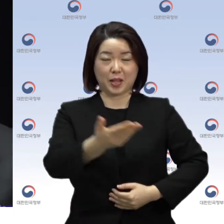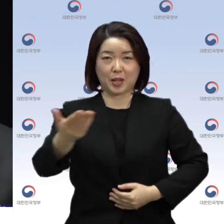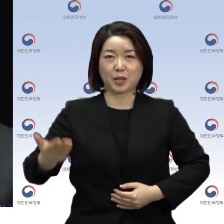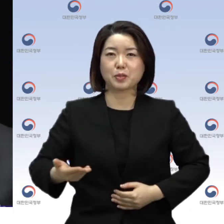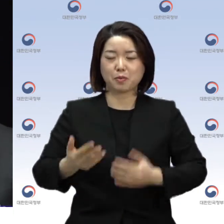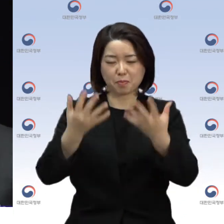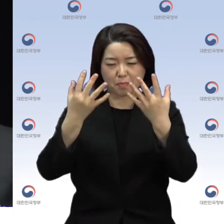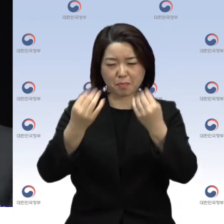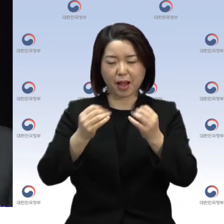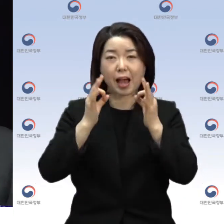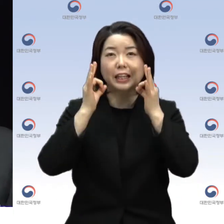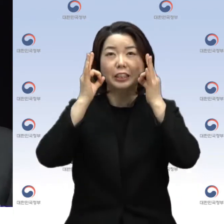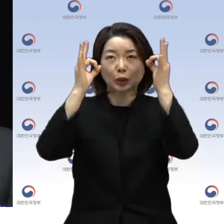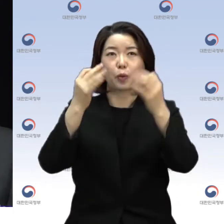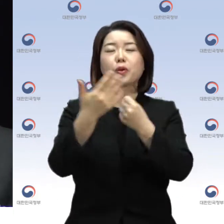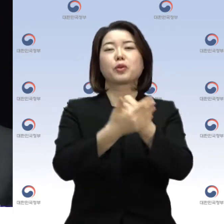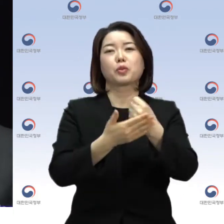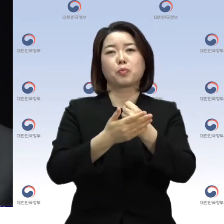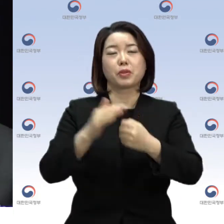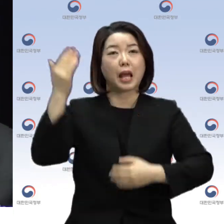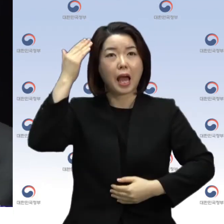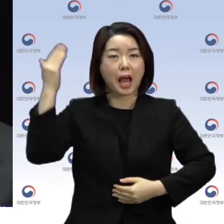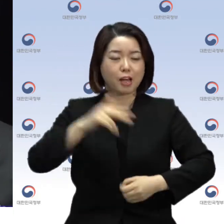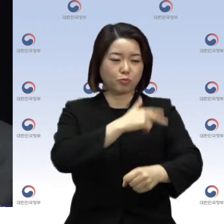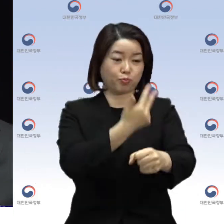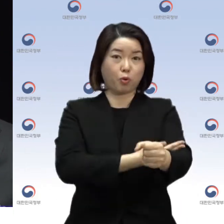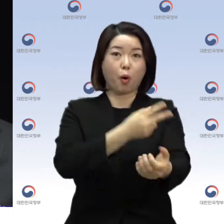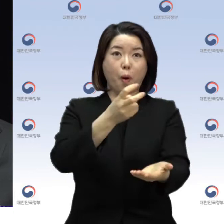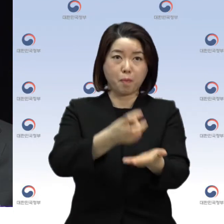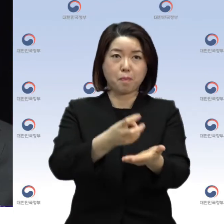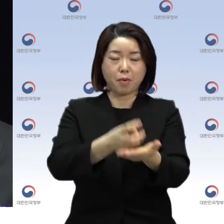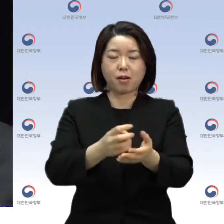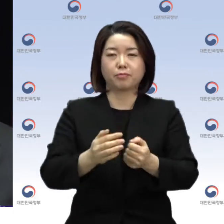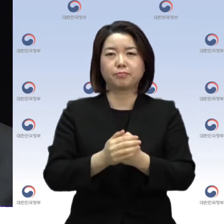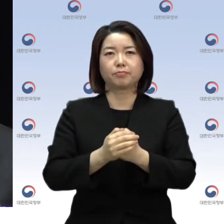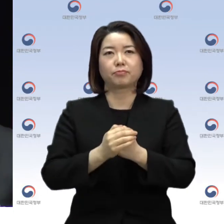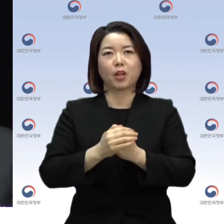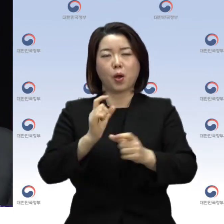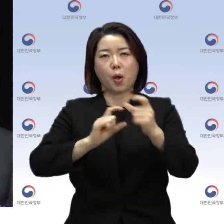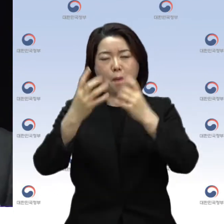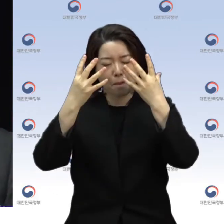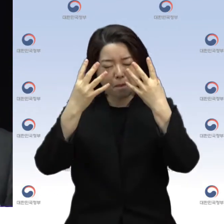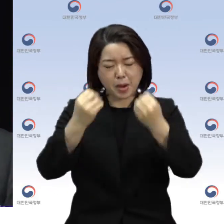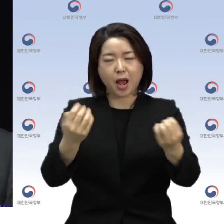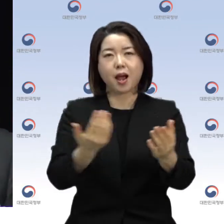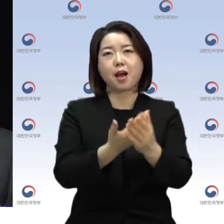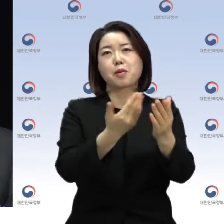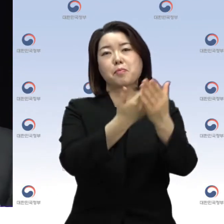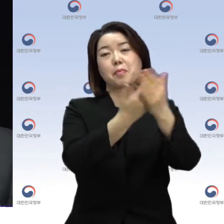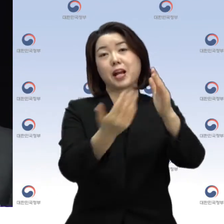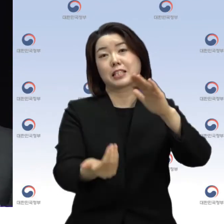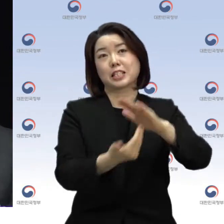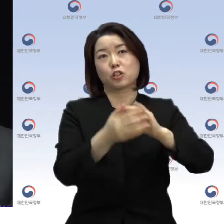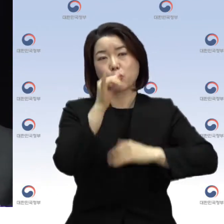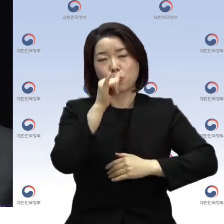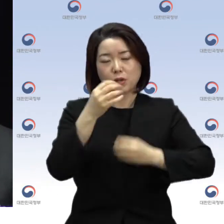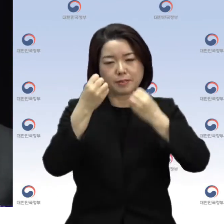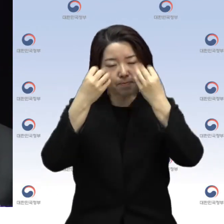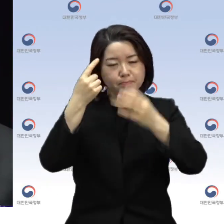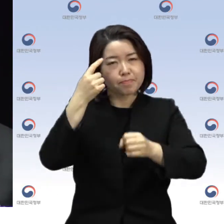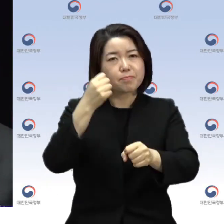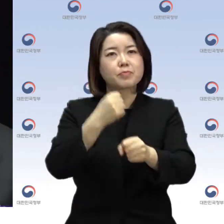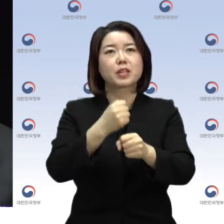여기 계신 여러분의 많은 노력 덕분에 우리나라 저작권 제도는 괄목할 만한 발전을 이루었고 창작자